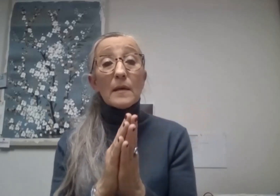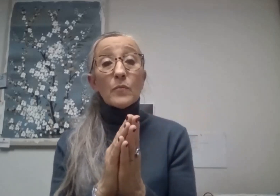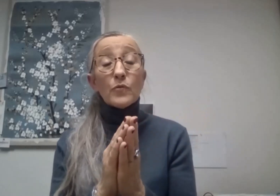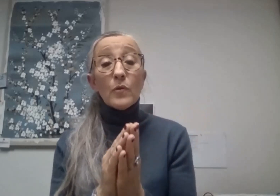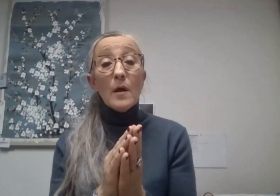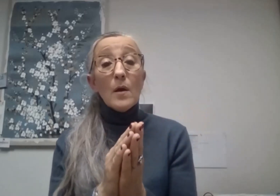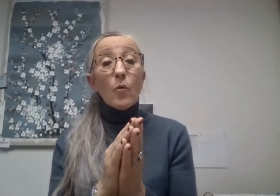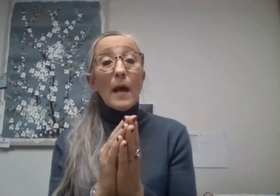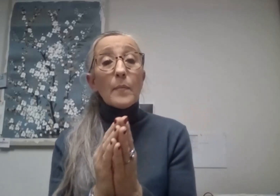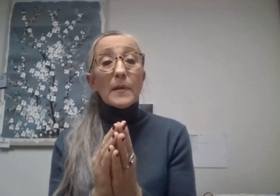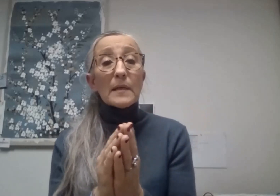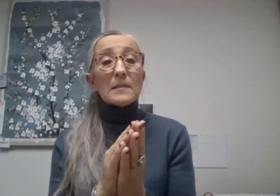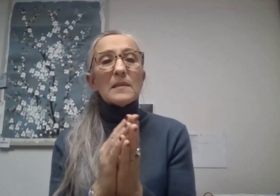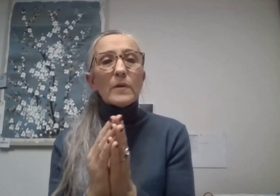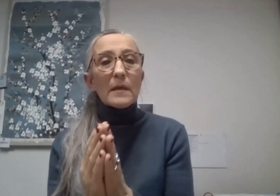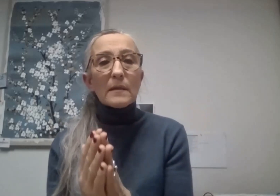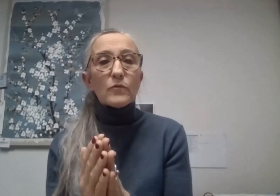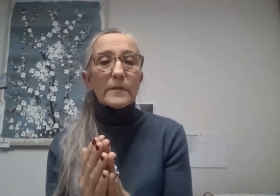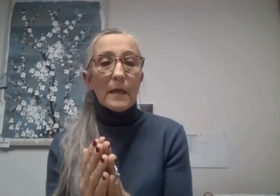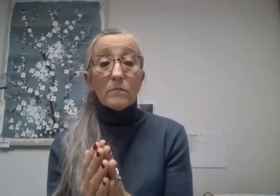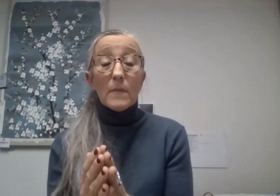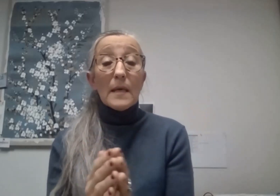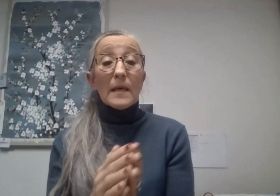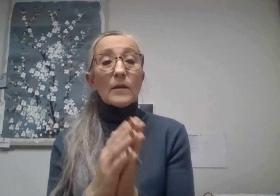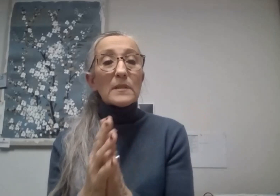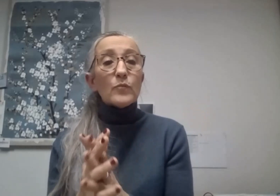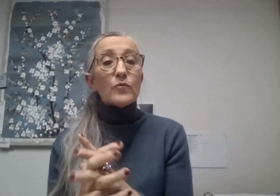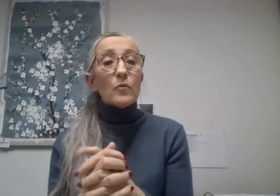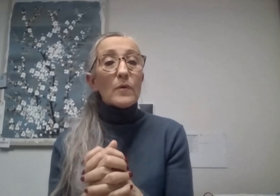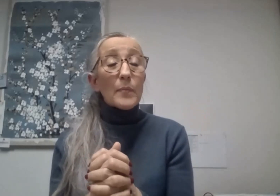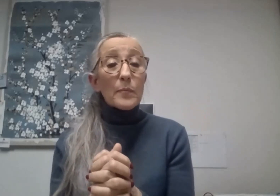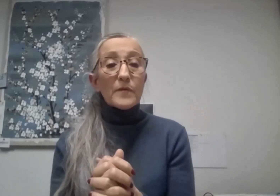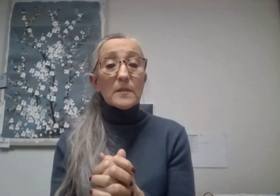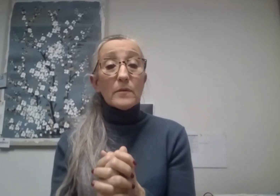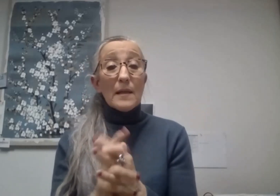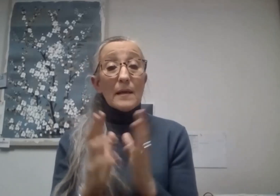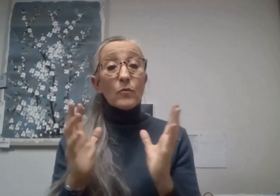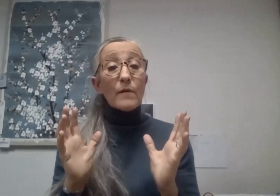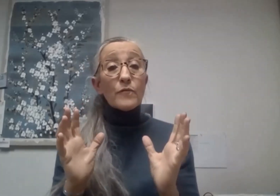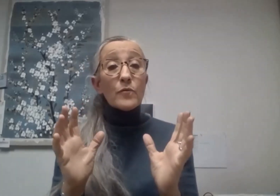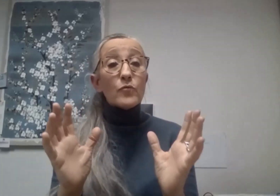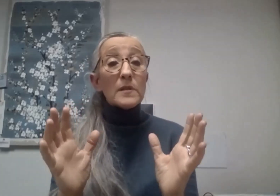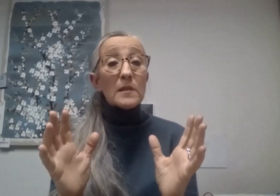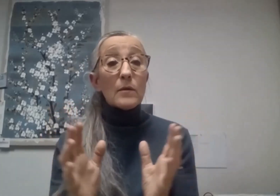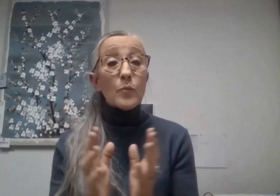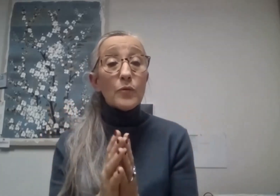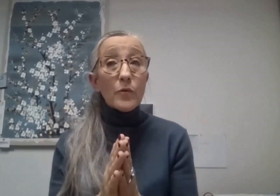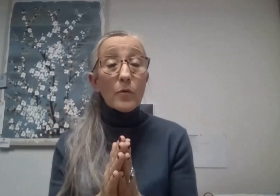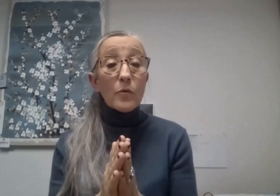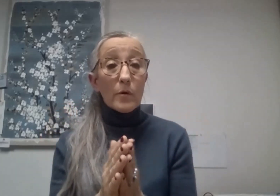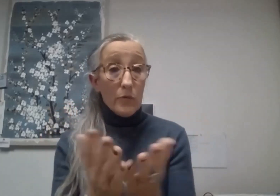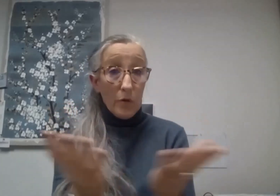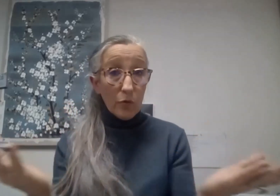Le deuxième module, on l'a appelé citoyen et social. Et le troisième module, on l'a appelé professionnel. Et on a voulu outiller le